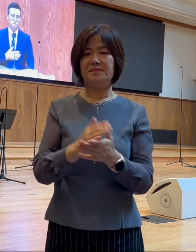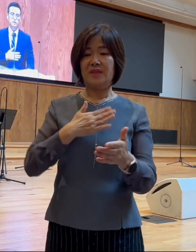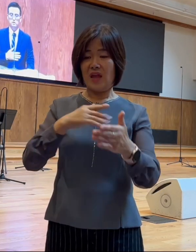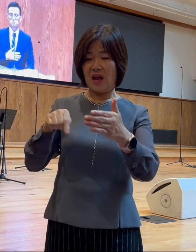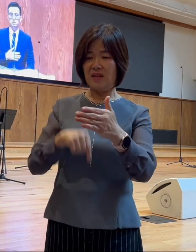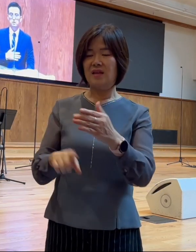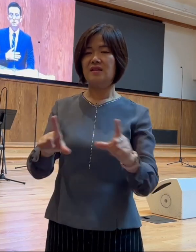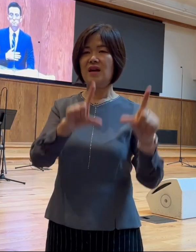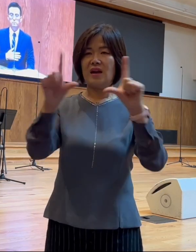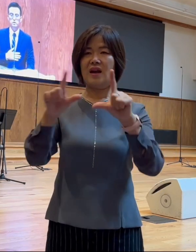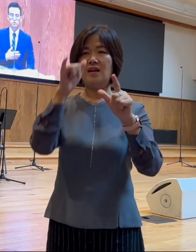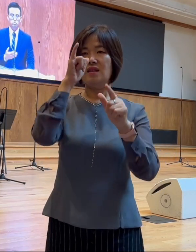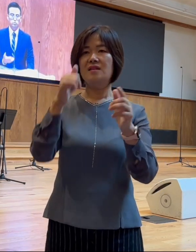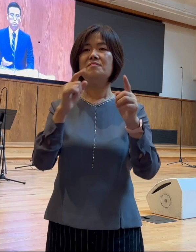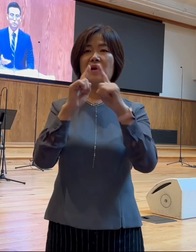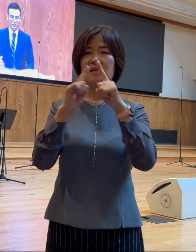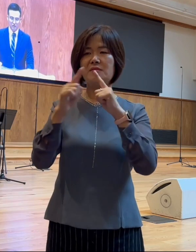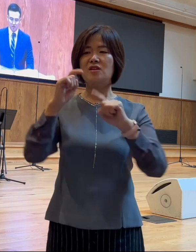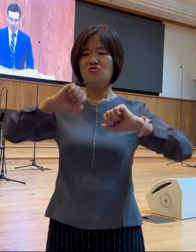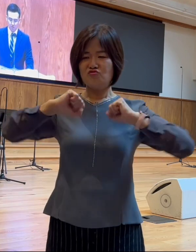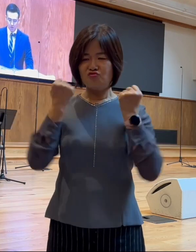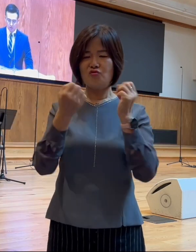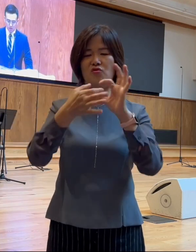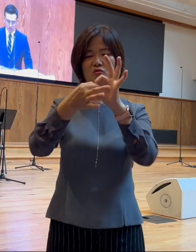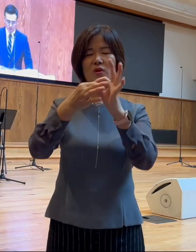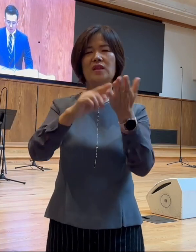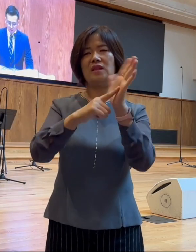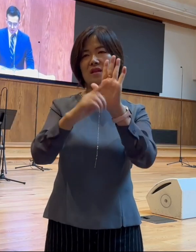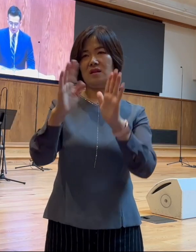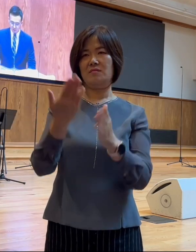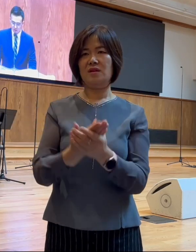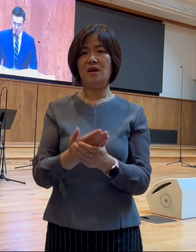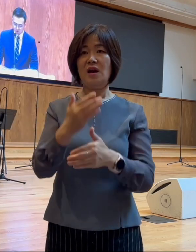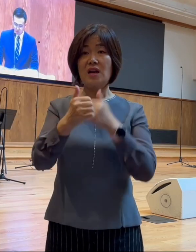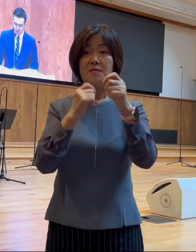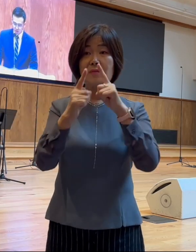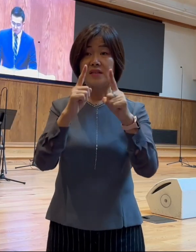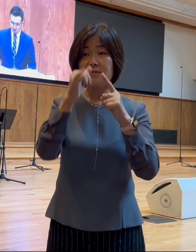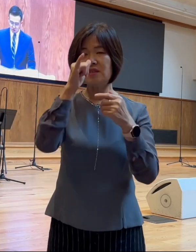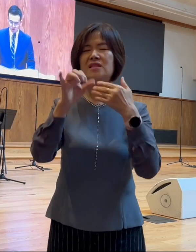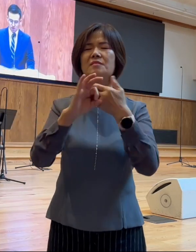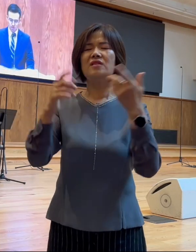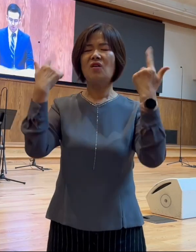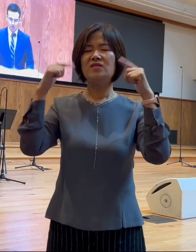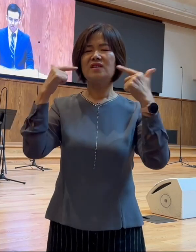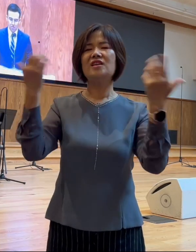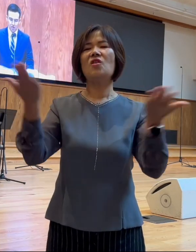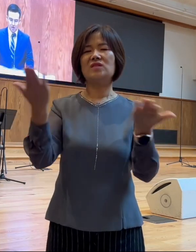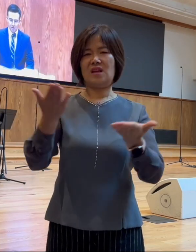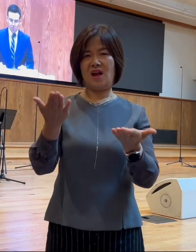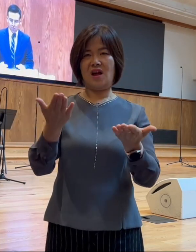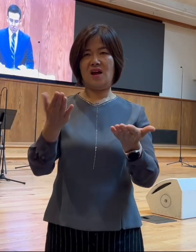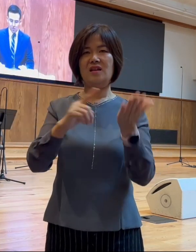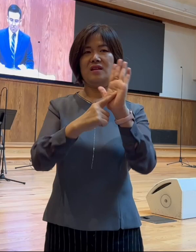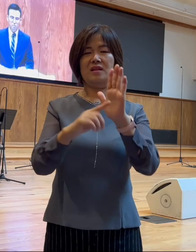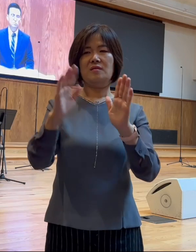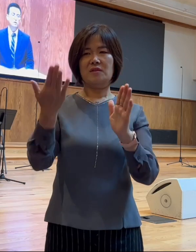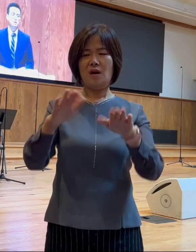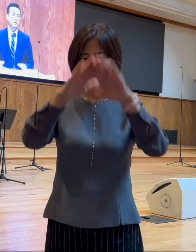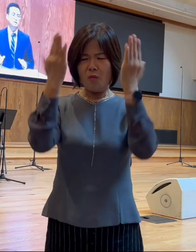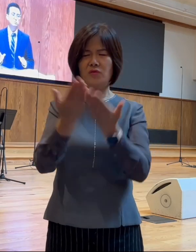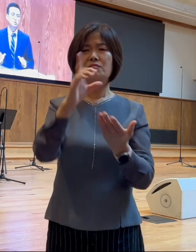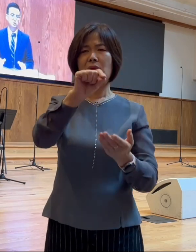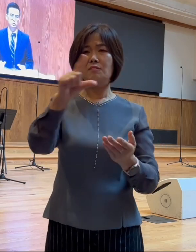살아있는 말씀이다. 이게 순종을 통해 나타나는 겁니다. 하나님의 말씀이 있으면 언제나 하나님의 역사가 일어납니다. 모든 만물이